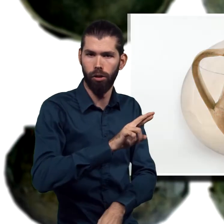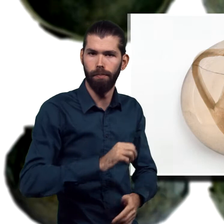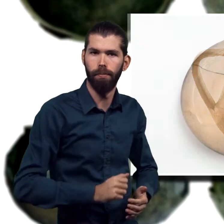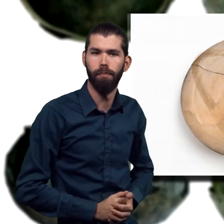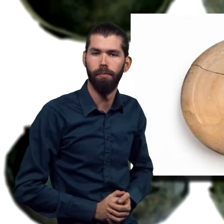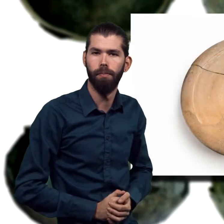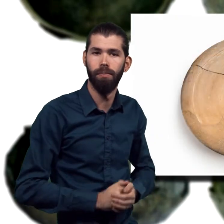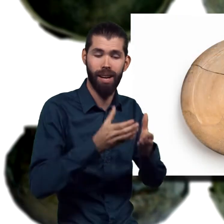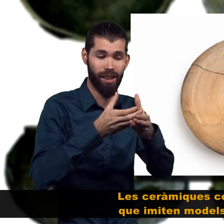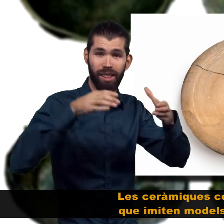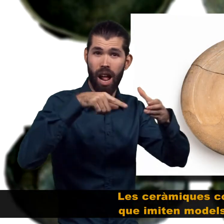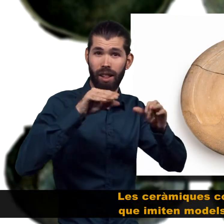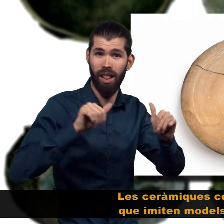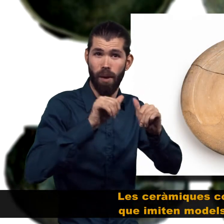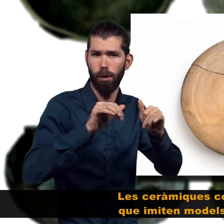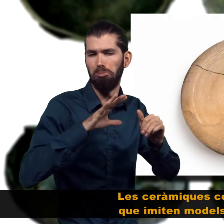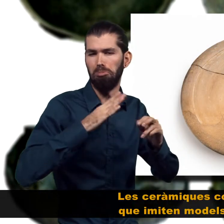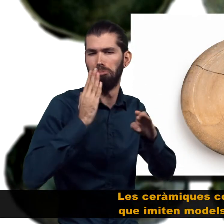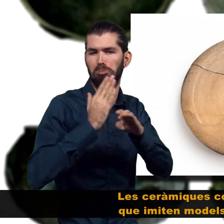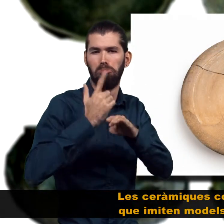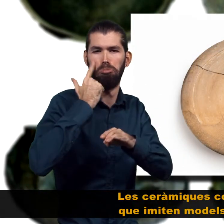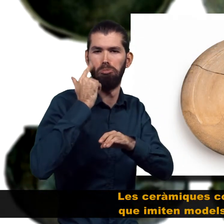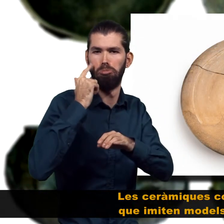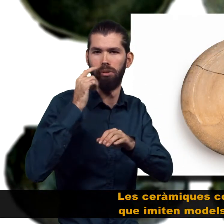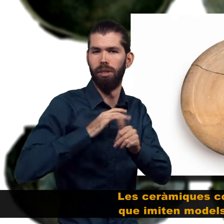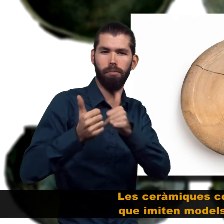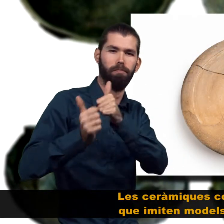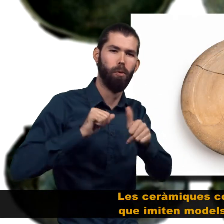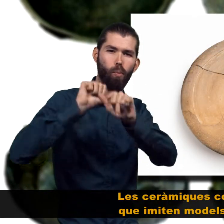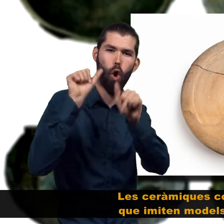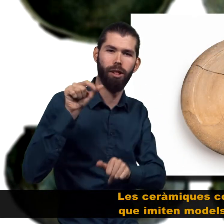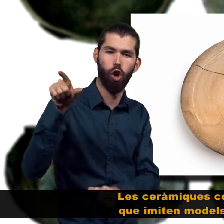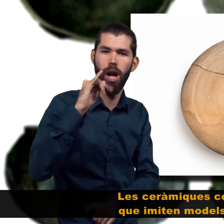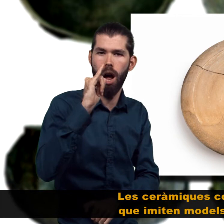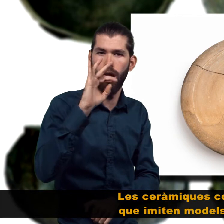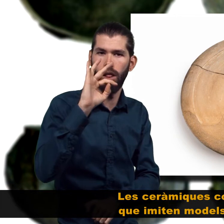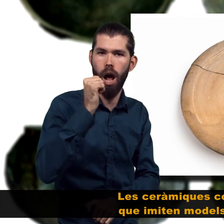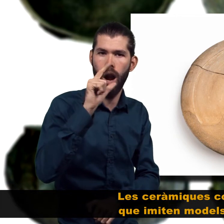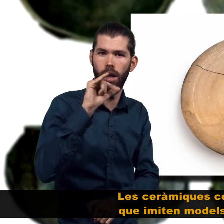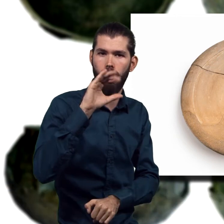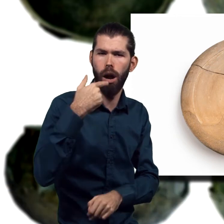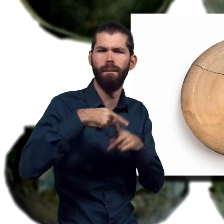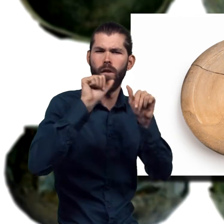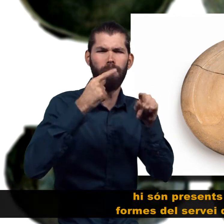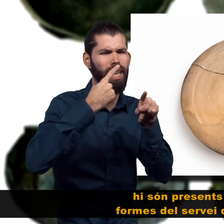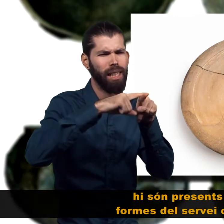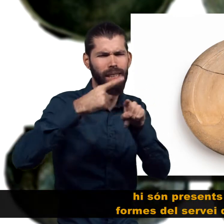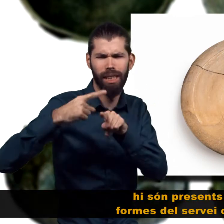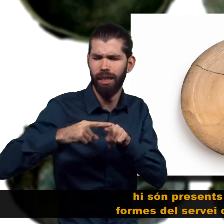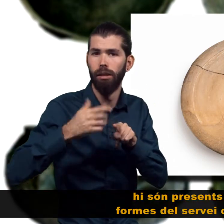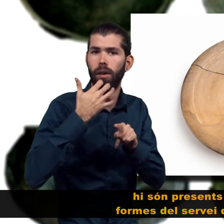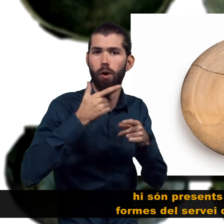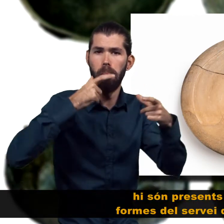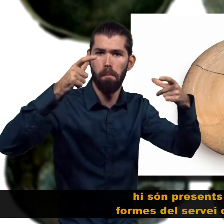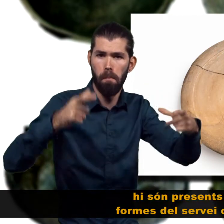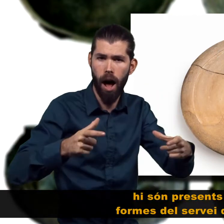rituals. Les ceràmiques comunes que imiten models itàlics hi són presents en formes al servei de taula, com plats